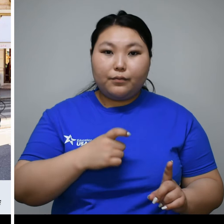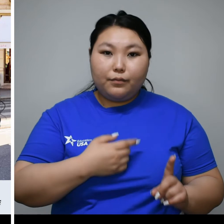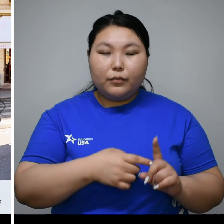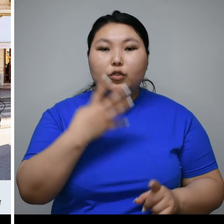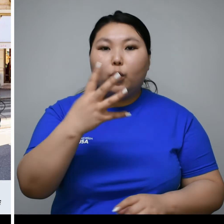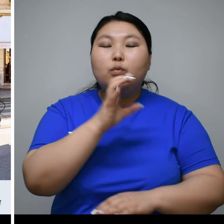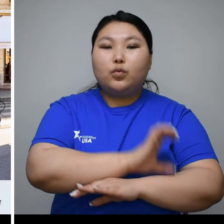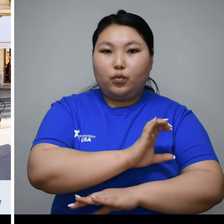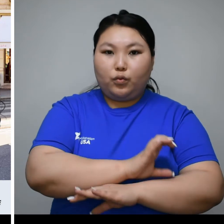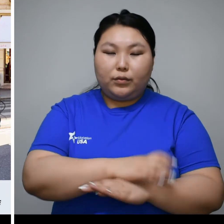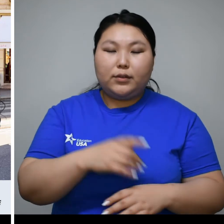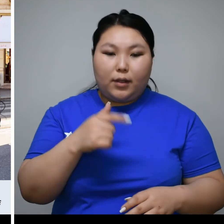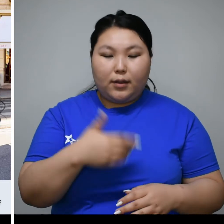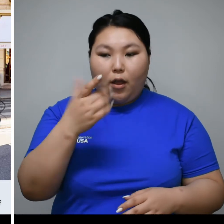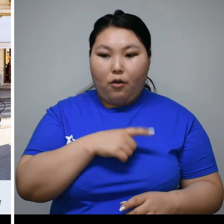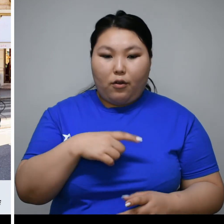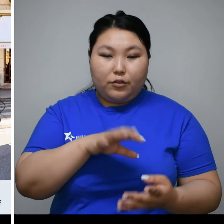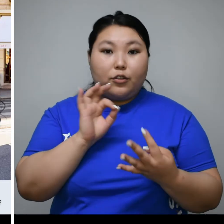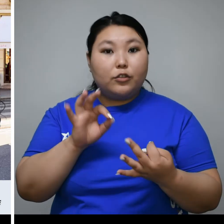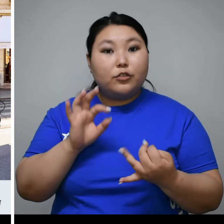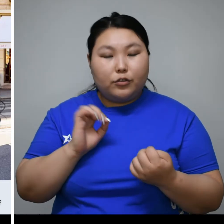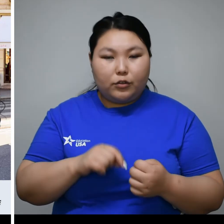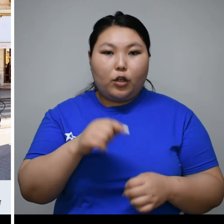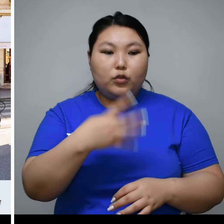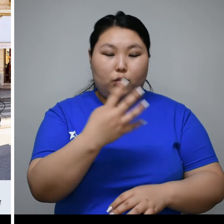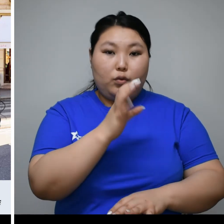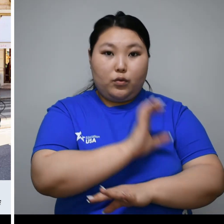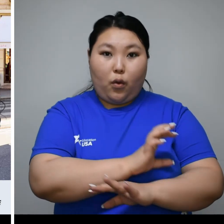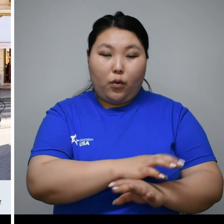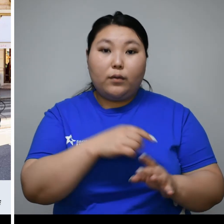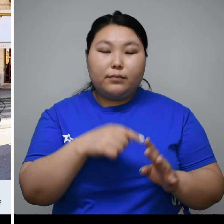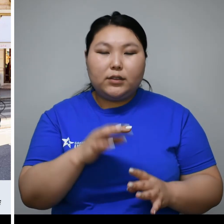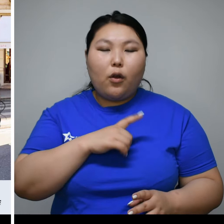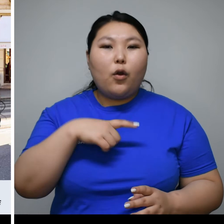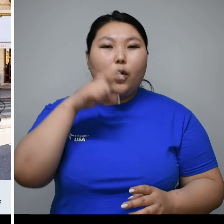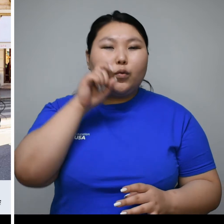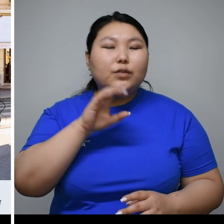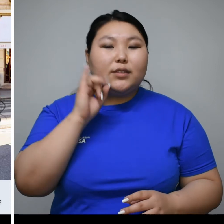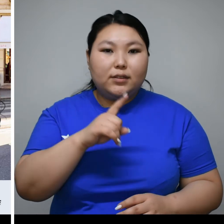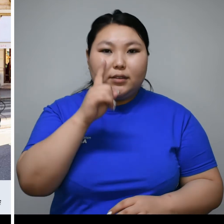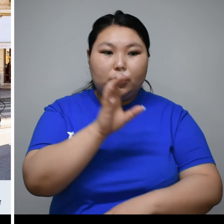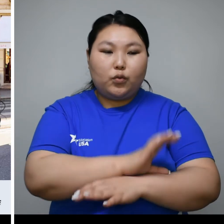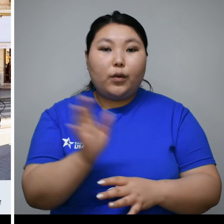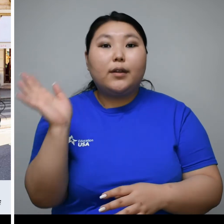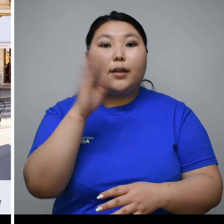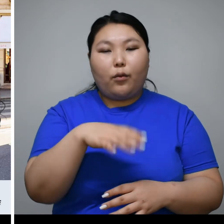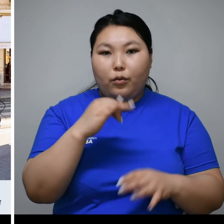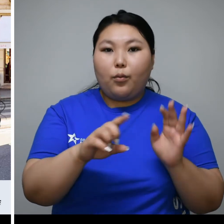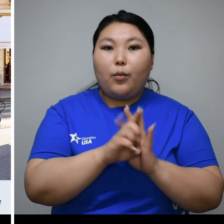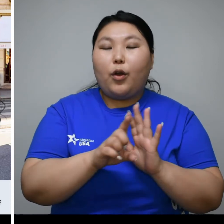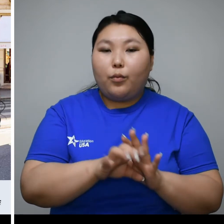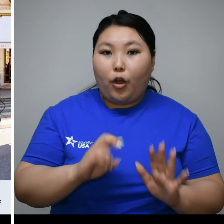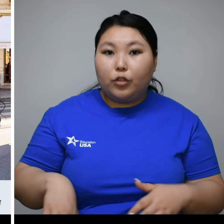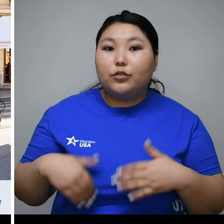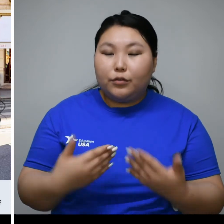хувьд дөрвөн сургуульд та сонгоод тэр дөрвөн сургуулийнхаа одоо яг хүссэн нэг сургуульд нь явах танд